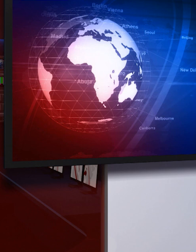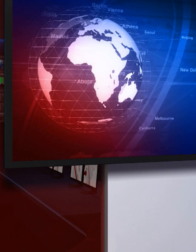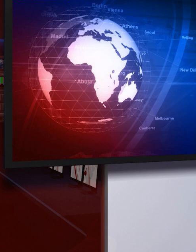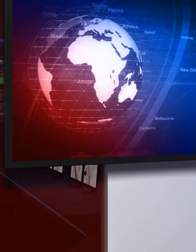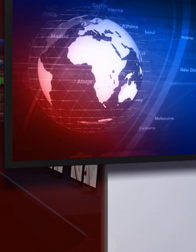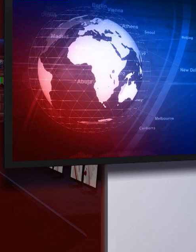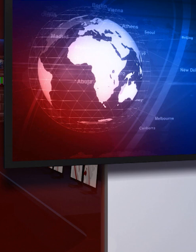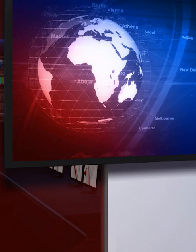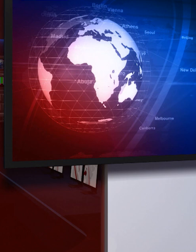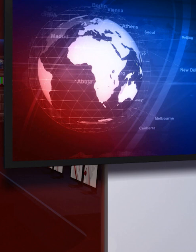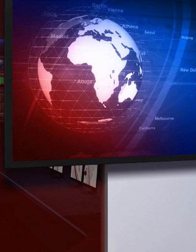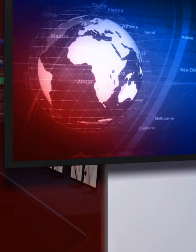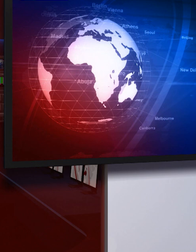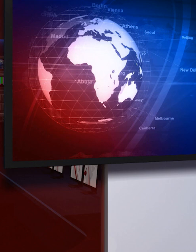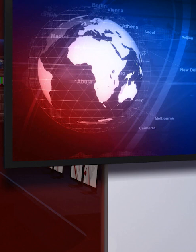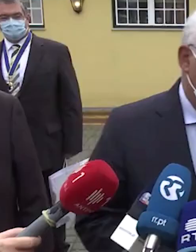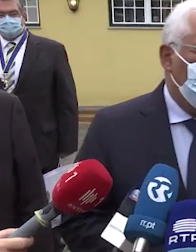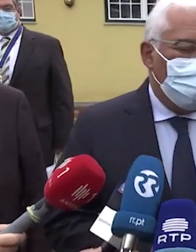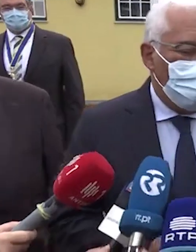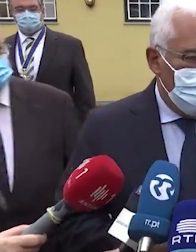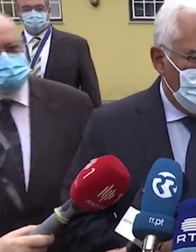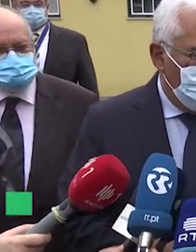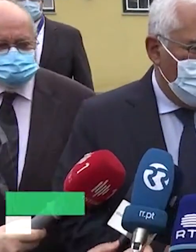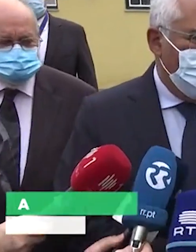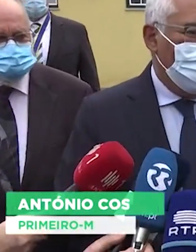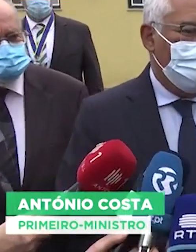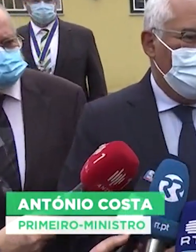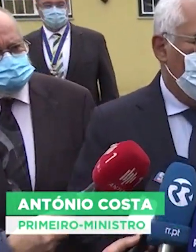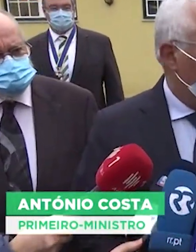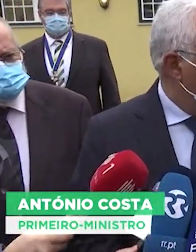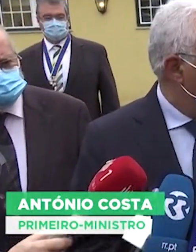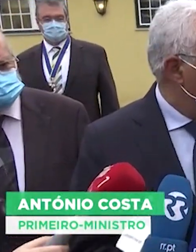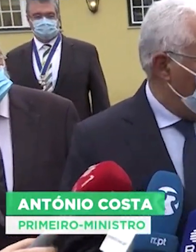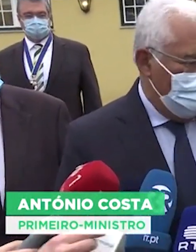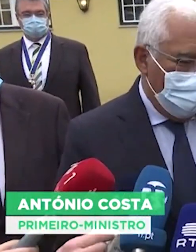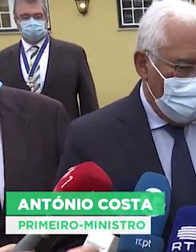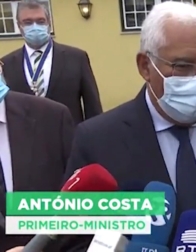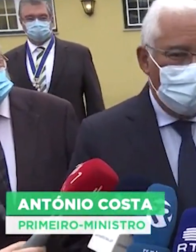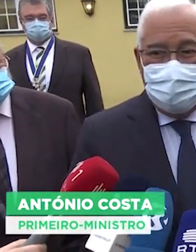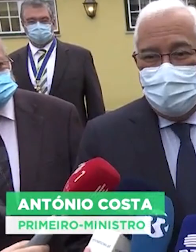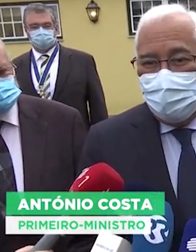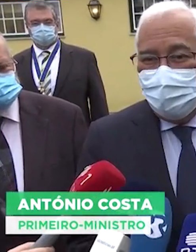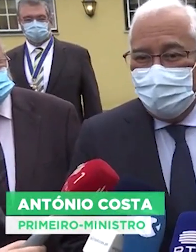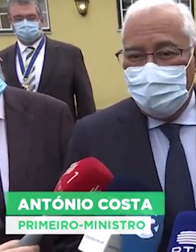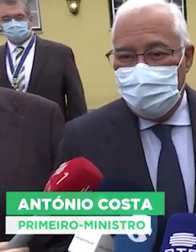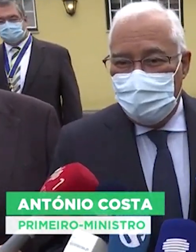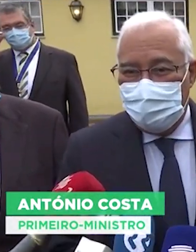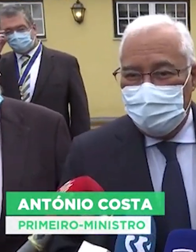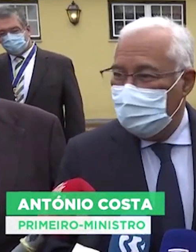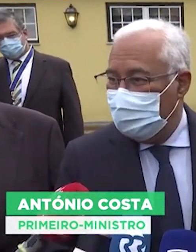entre os 5 e os 15 anos. Não me vou pronunciar sobre uma matéria que tem uma competência eminentemente técnica